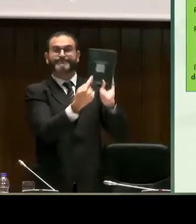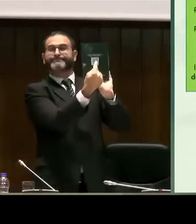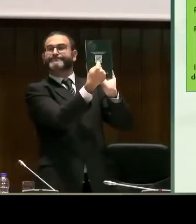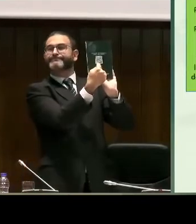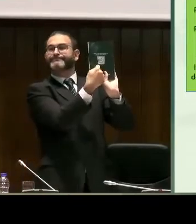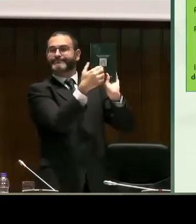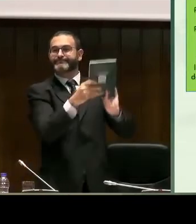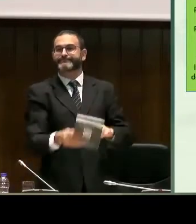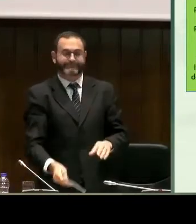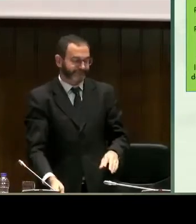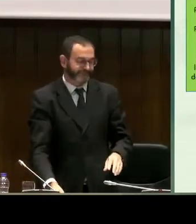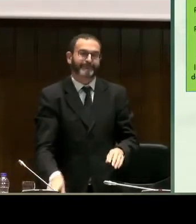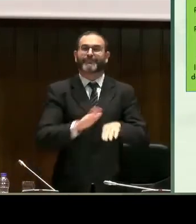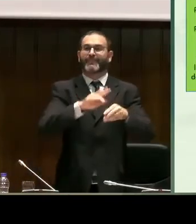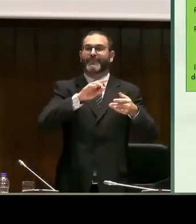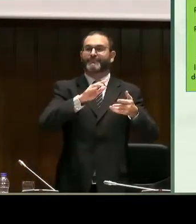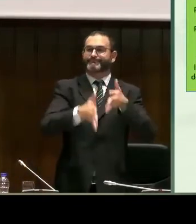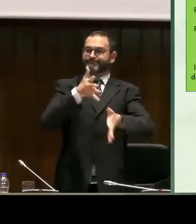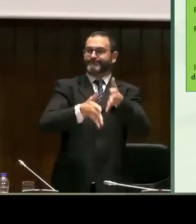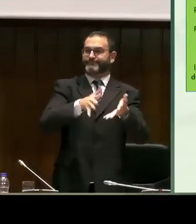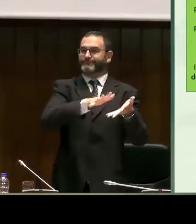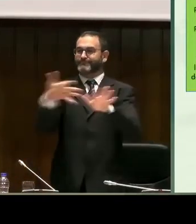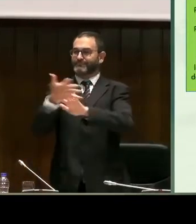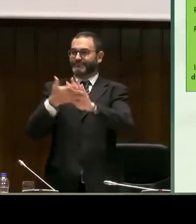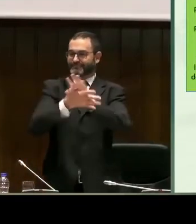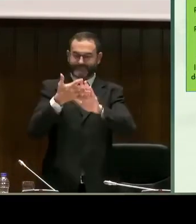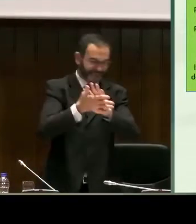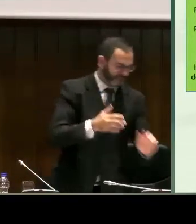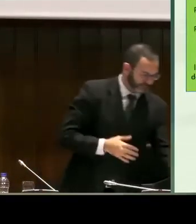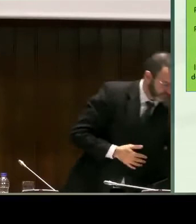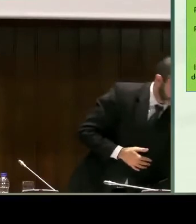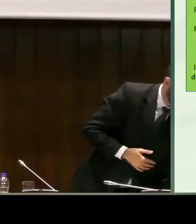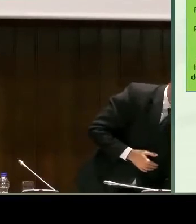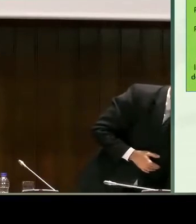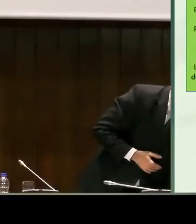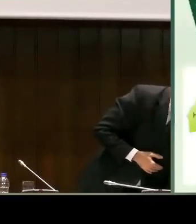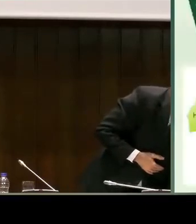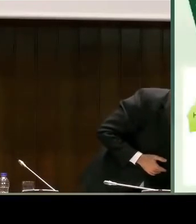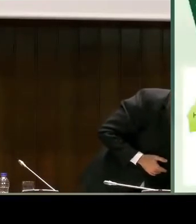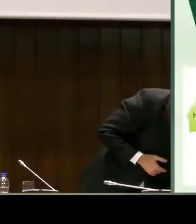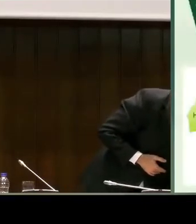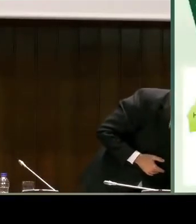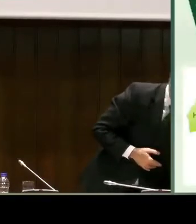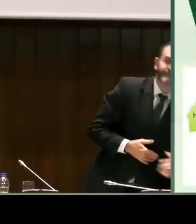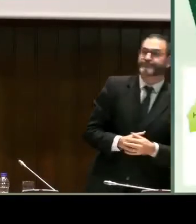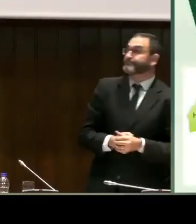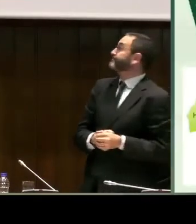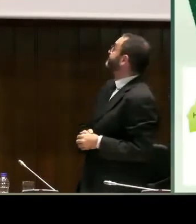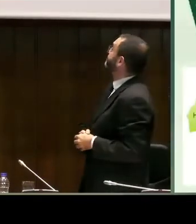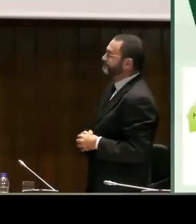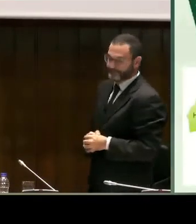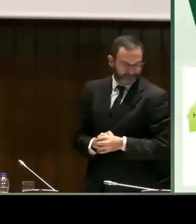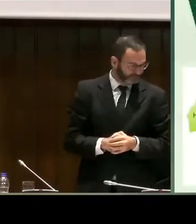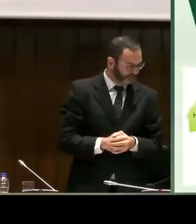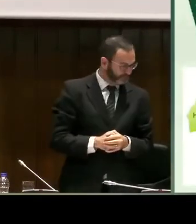y la implementación de la misma, nuestra valoración, se incluye también en este dossier. También incluyen vídeos signados para que sea totalmente